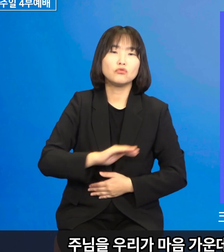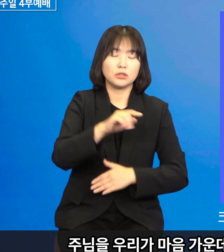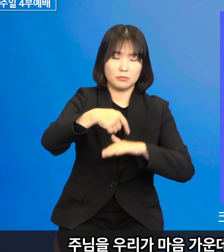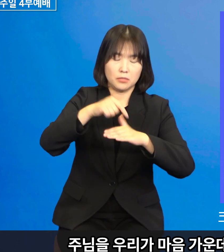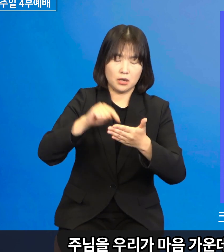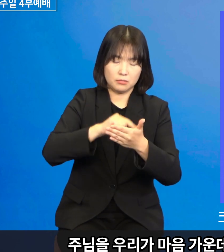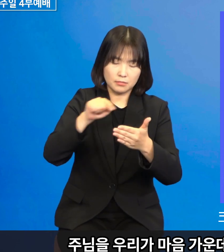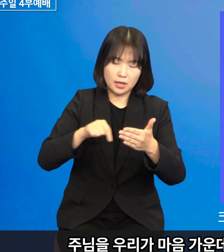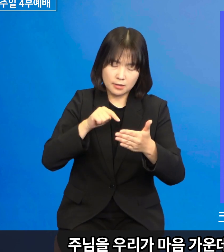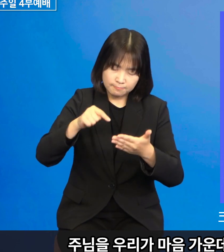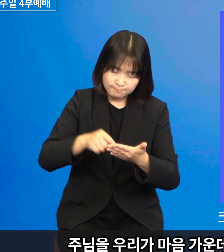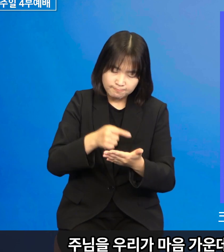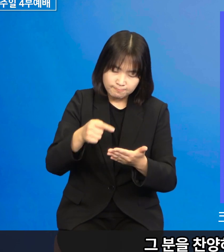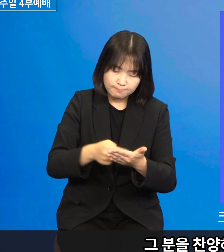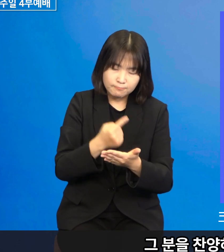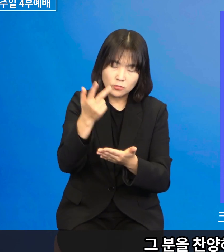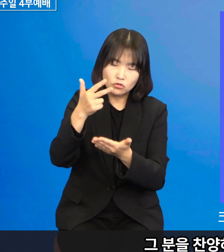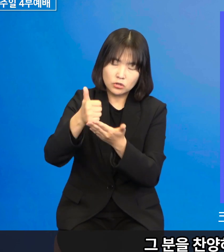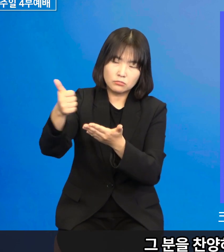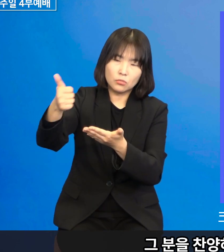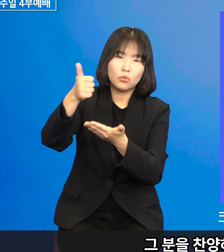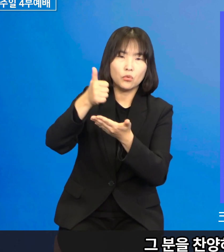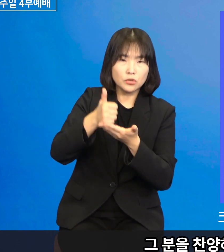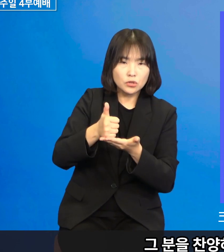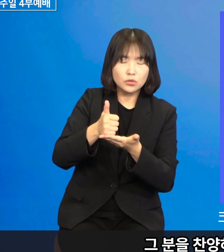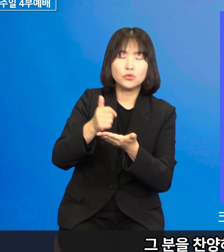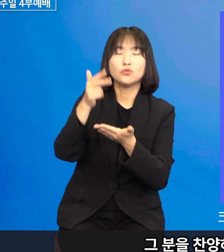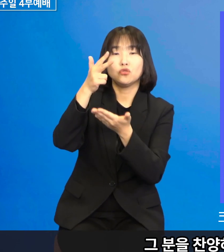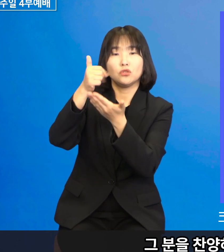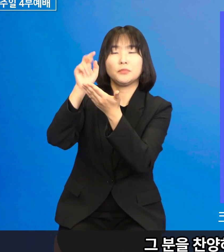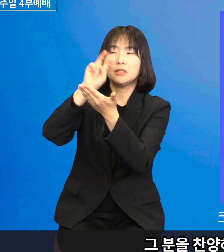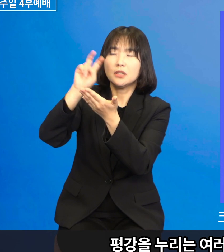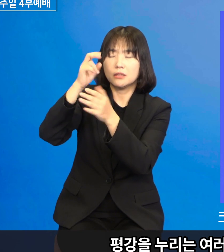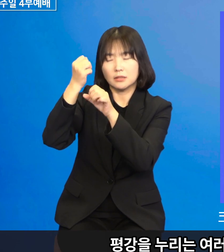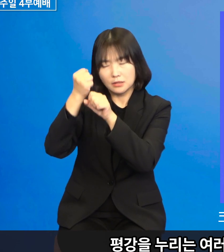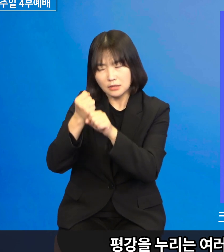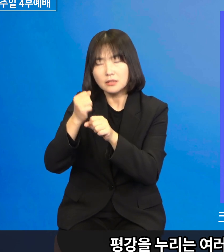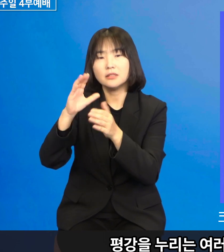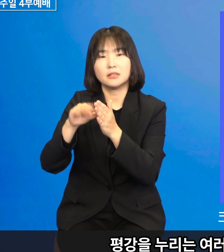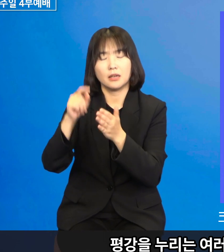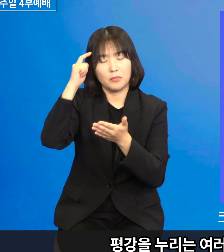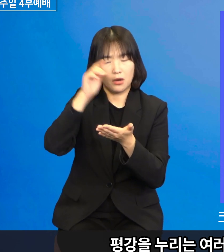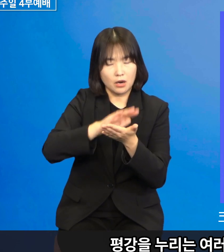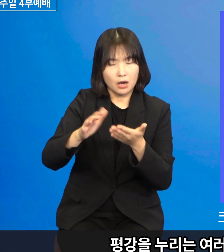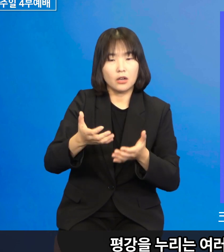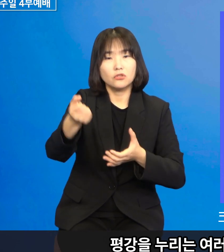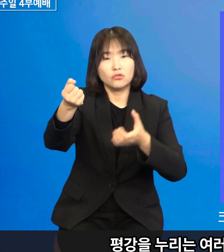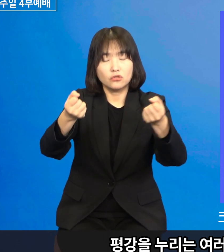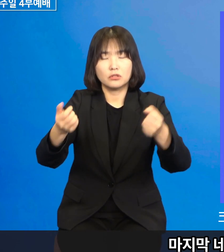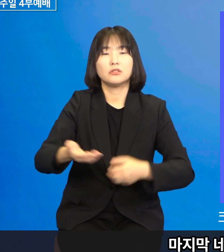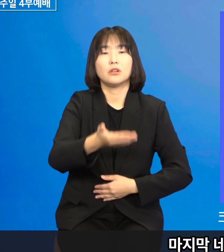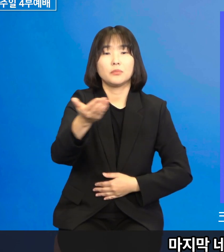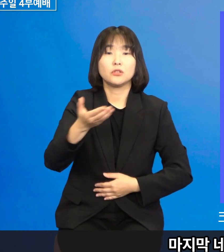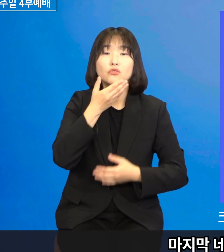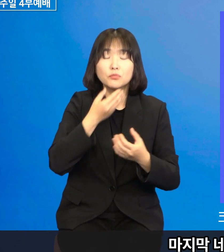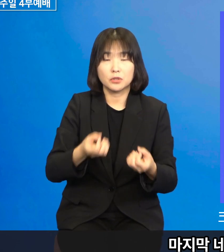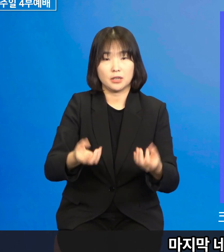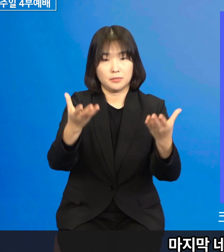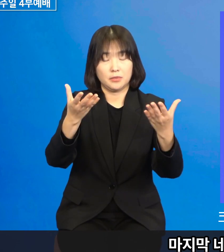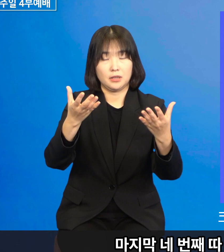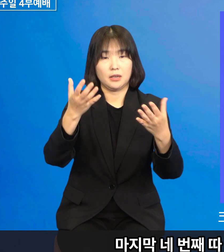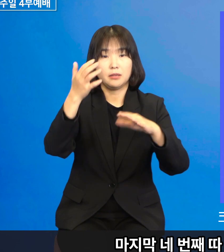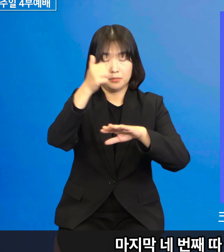가운데 되새기고 그분을 모시고 그분을 찬양하며 의지할 때에 평강을 누리는 여러분 되시기를 축복합니다. 마지막